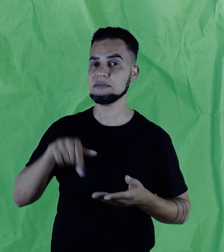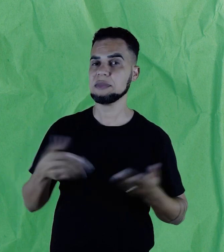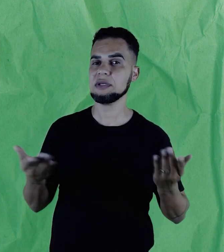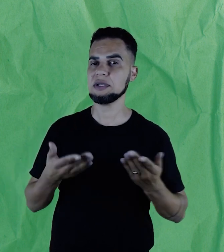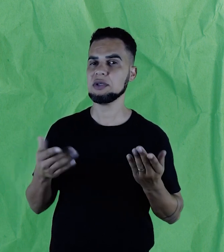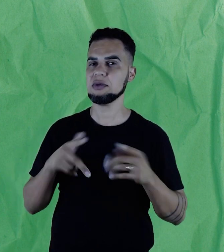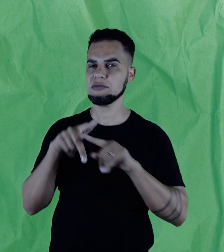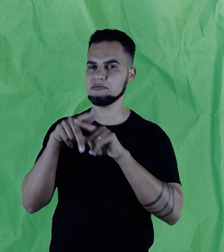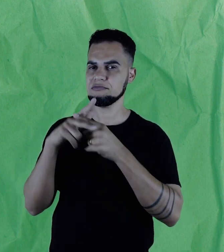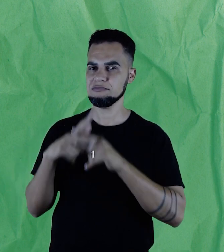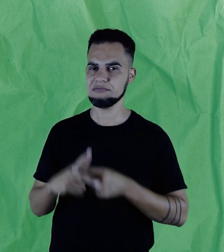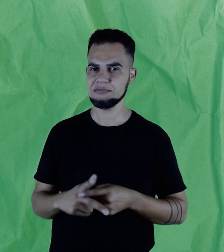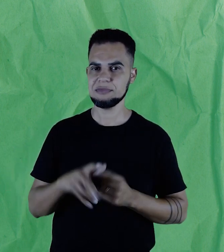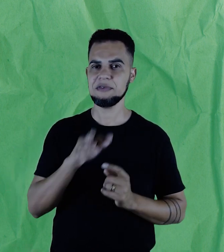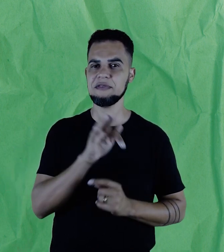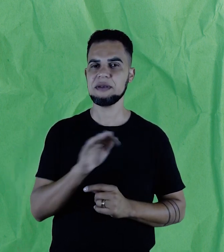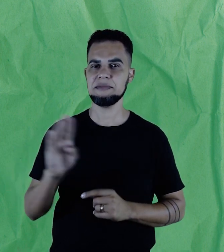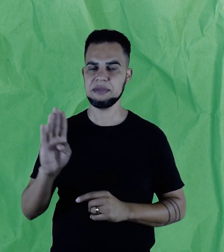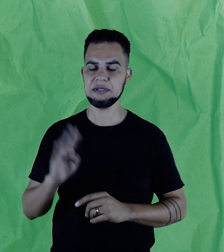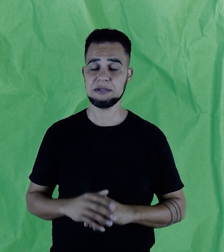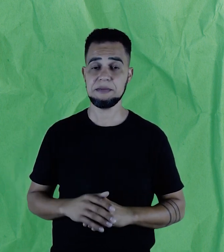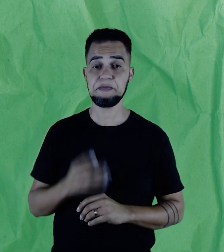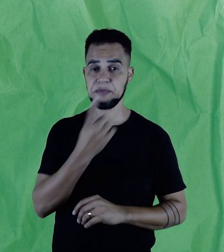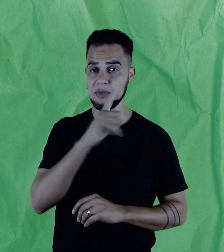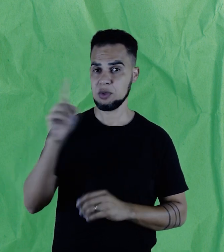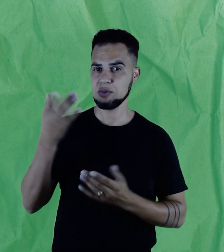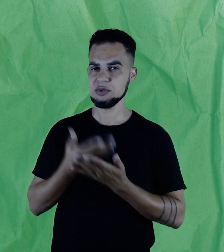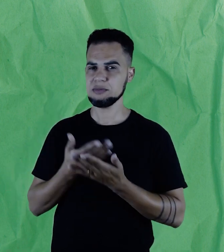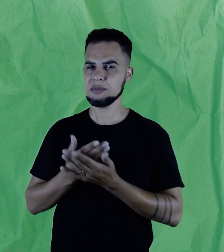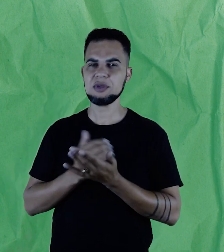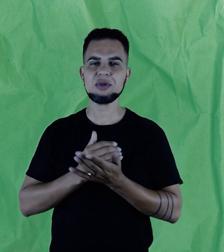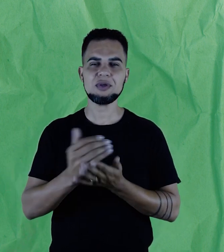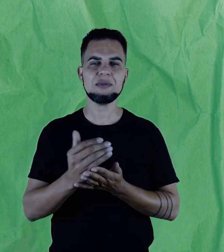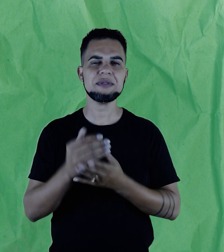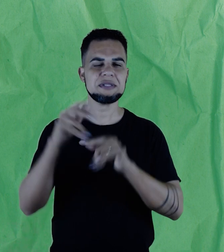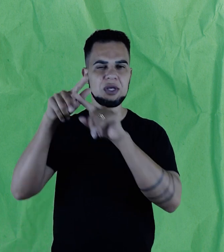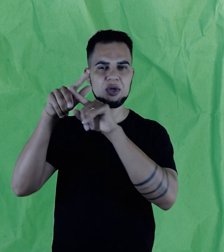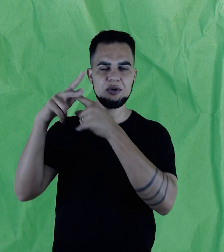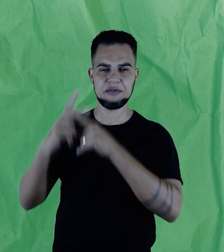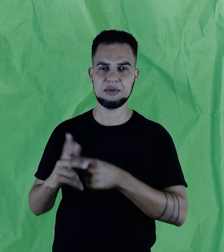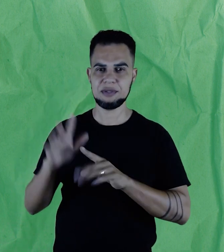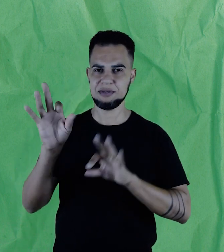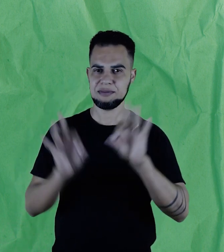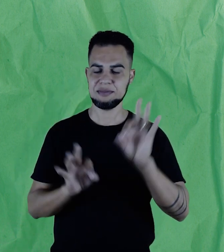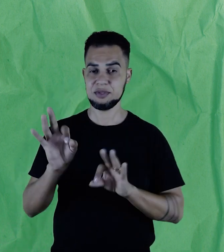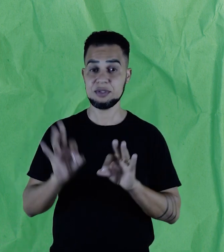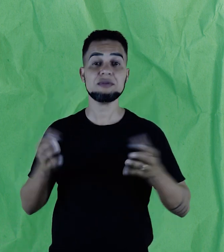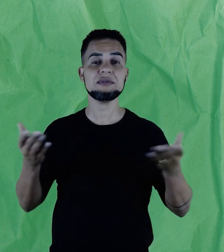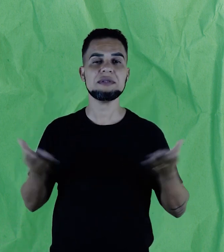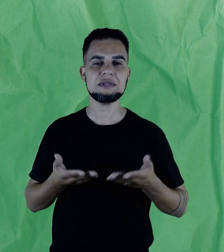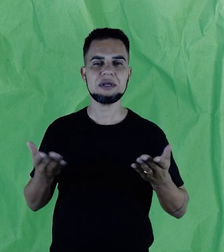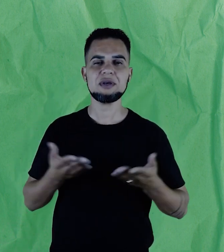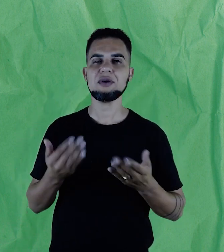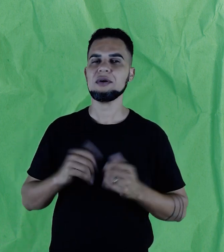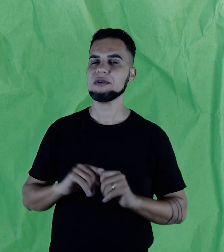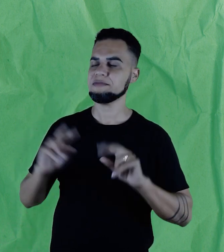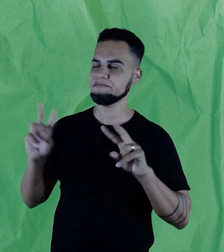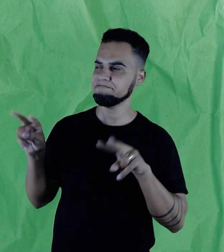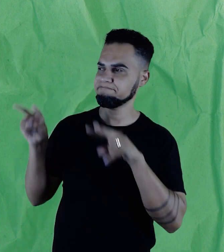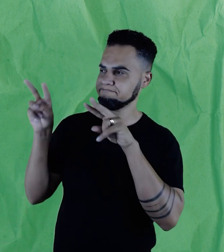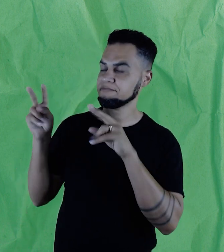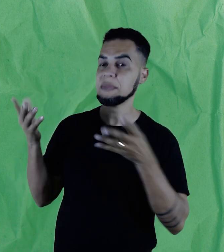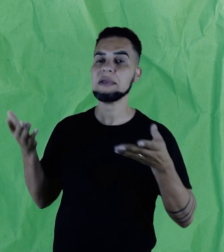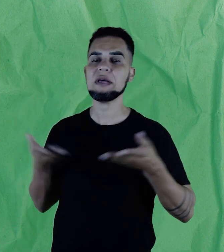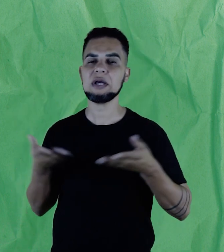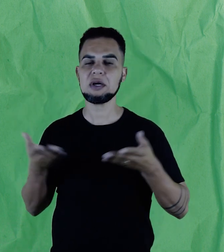a configuração ainda do Firebase. Na última aula eu comecei a configurar o Firebase no nosso projeto e agora a gente vai se